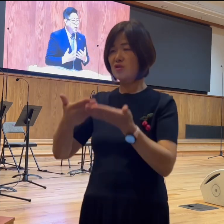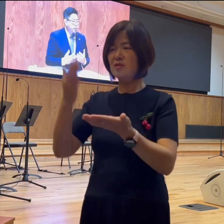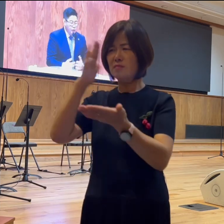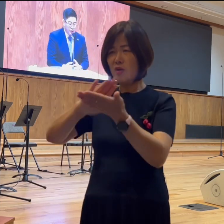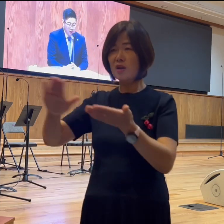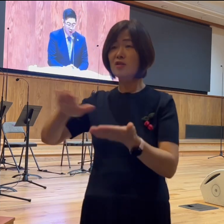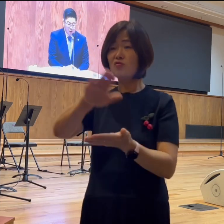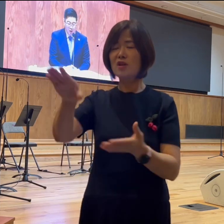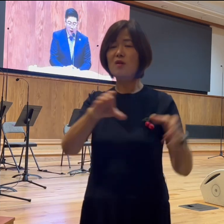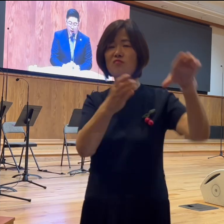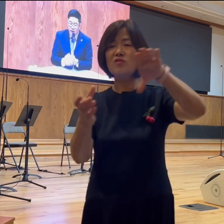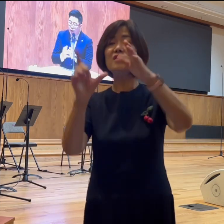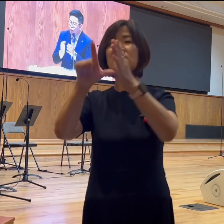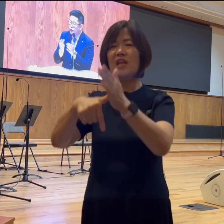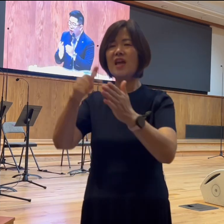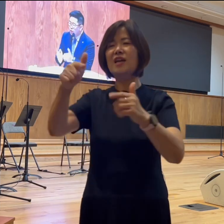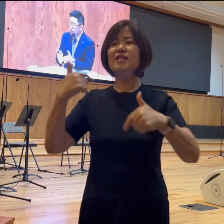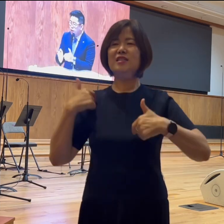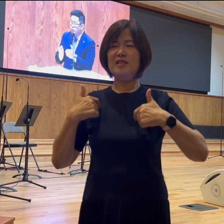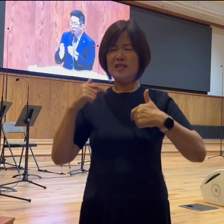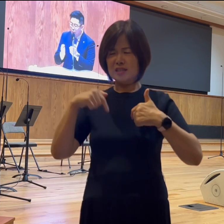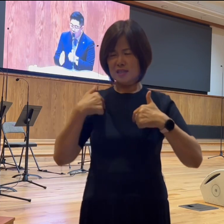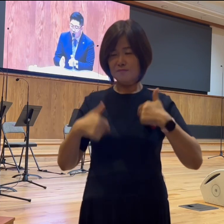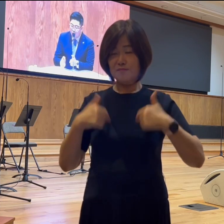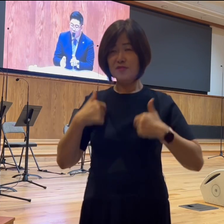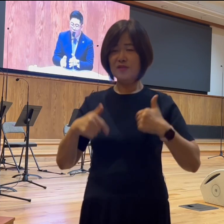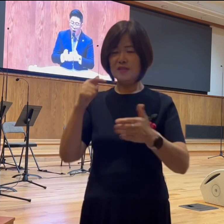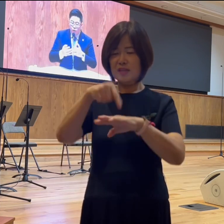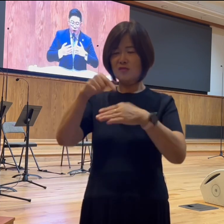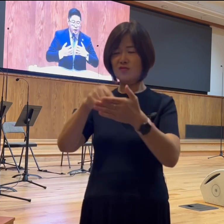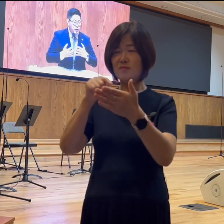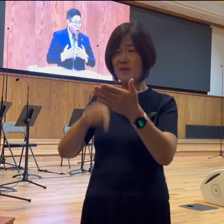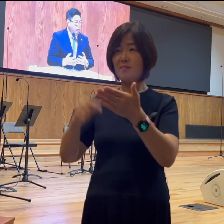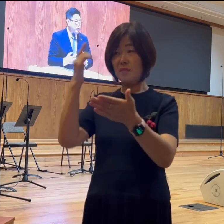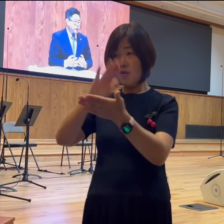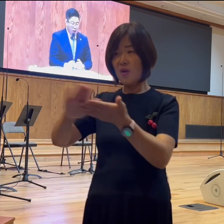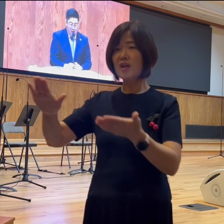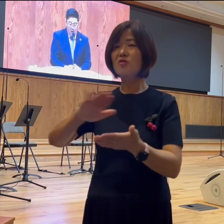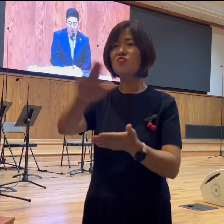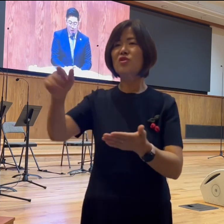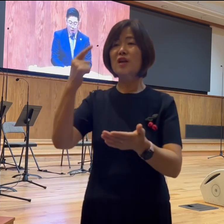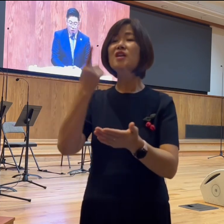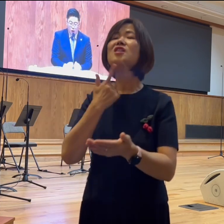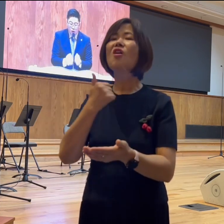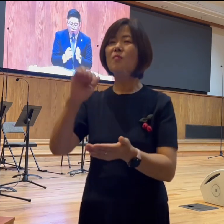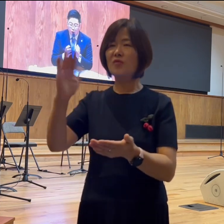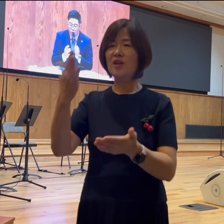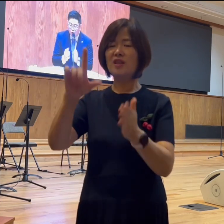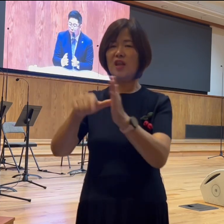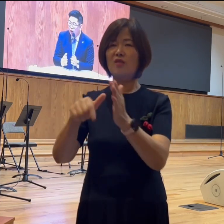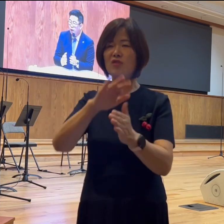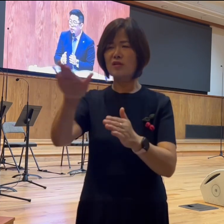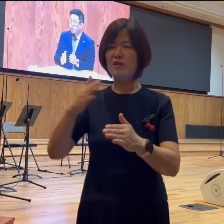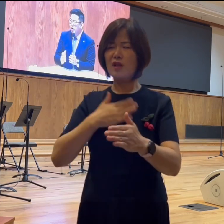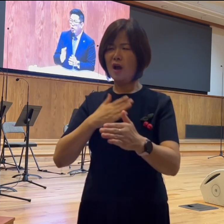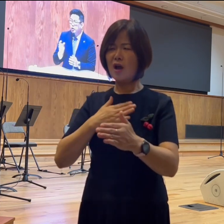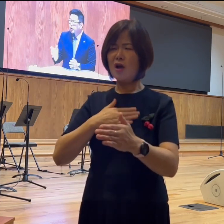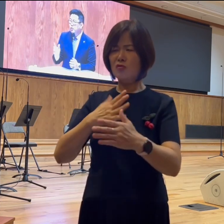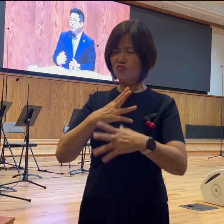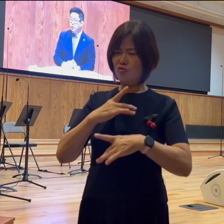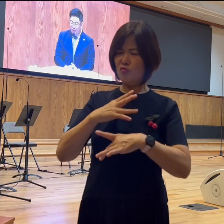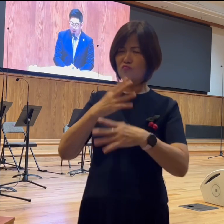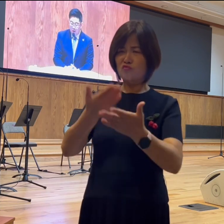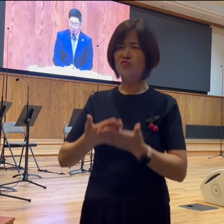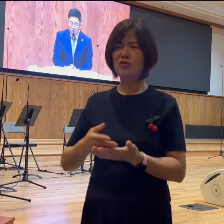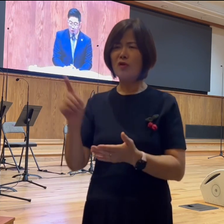우리에게 부어질 때, 그 깊은 예수 그리스도의 평강이 우리에게 경험될 때, 우리는 우리를 두렵게 하던 어떤